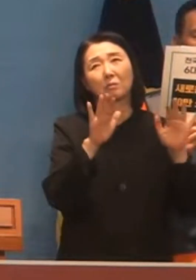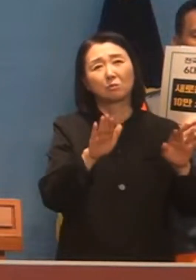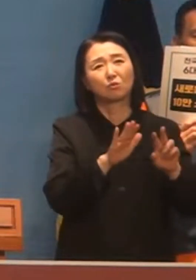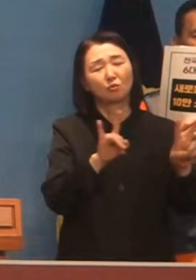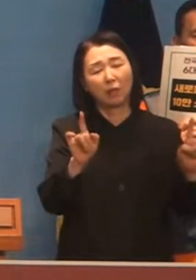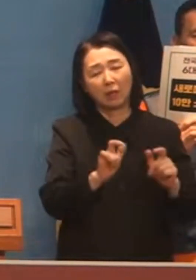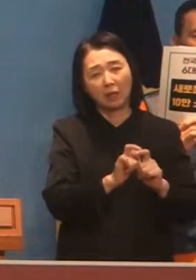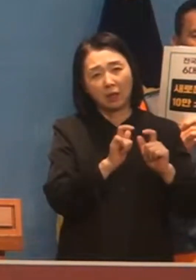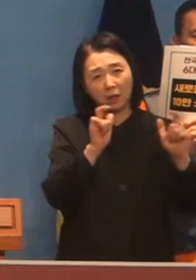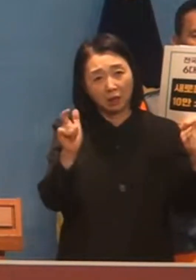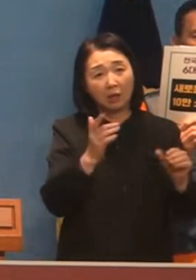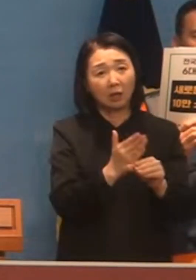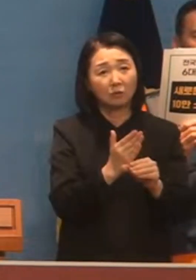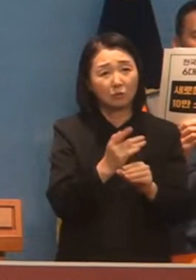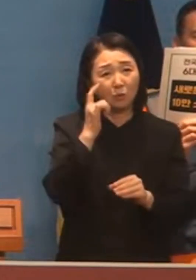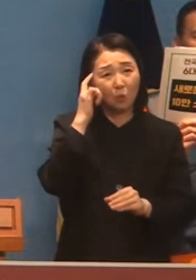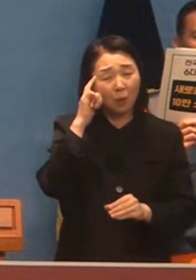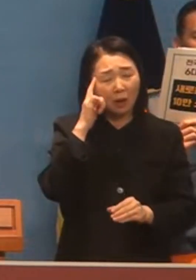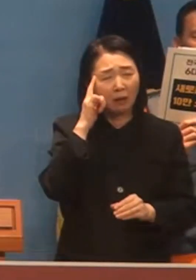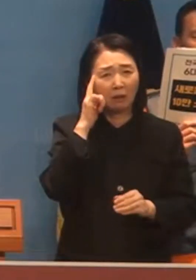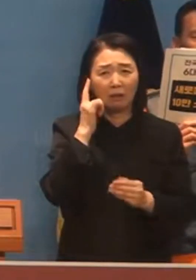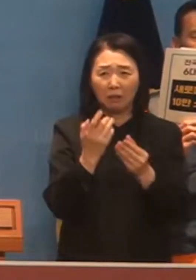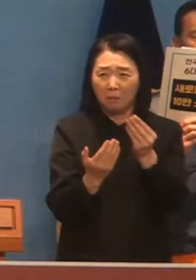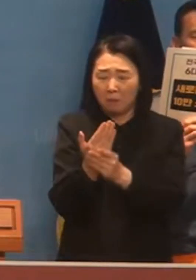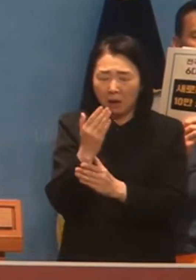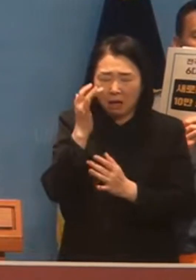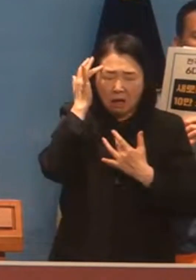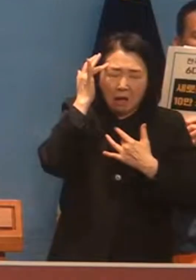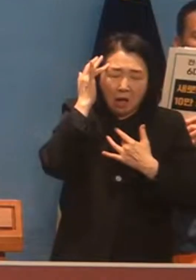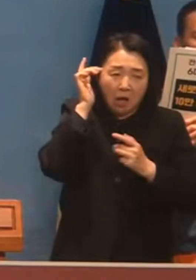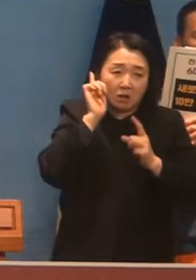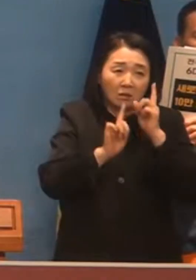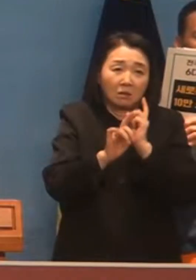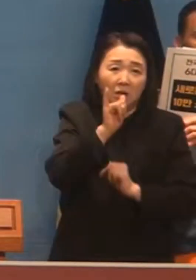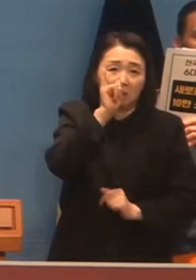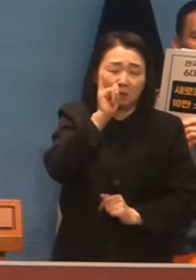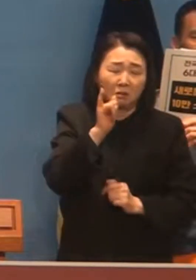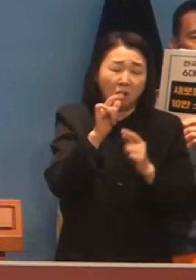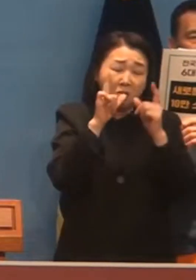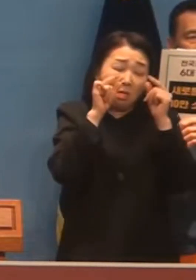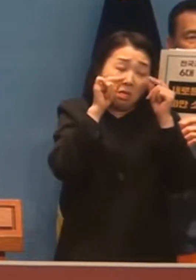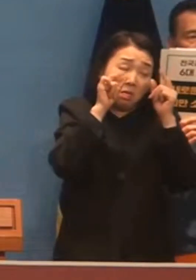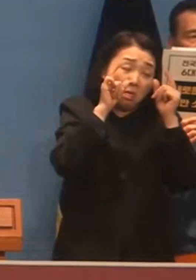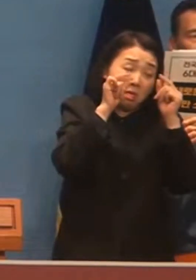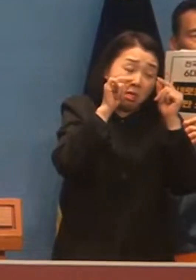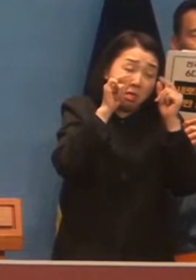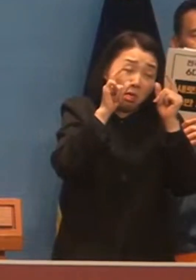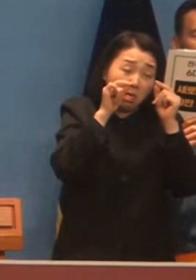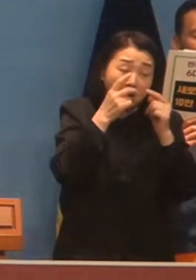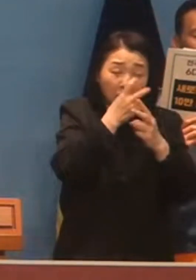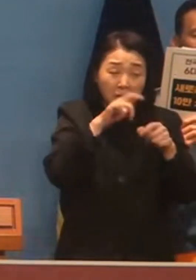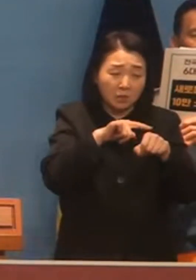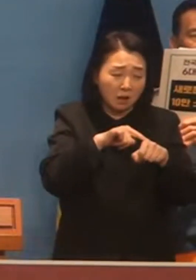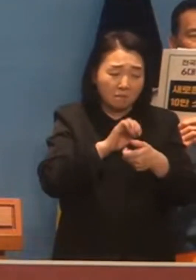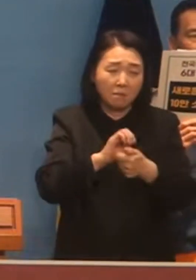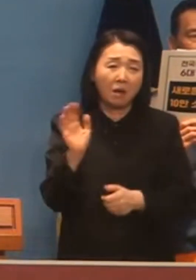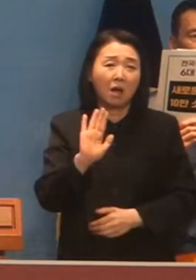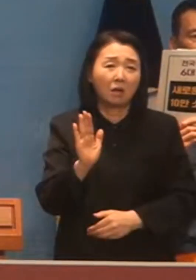있습니다. 이는 외상 후 스트레스, 트라우마, 불규칙한 수면 등이 근무 중 누적되기